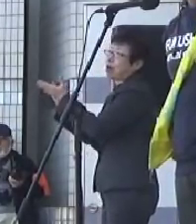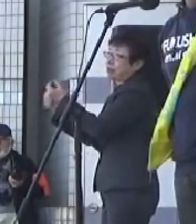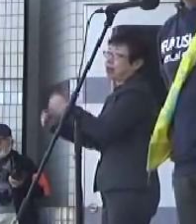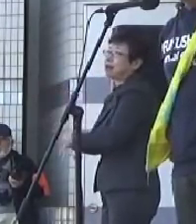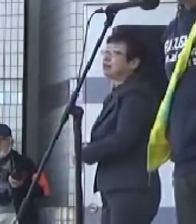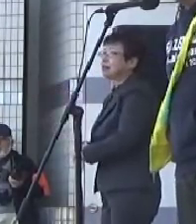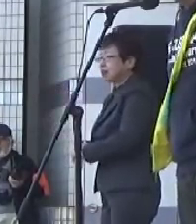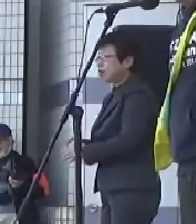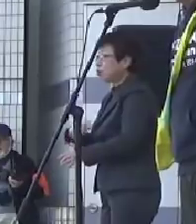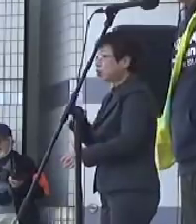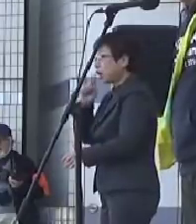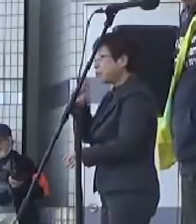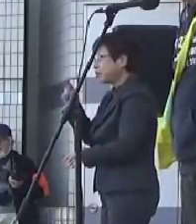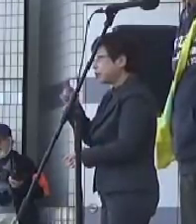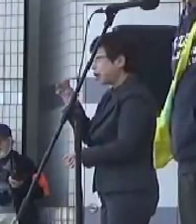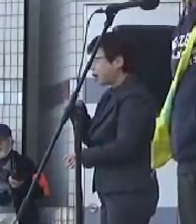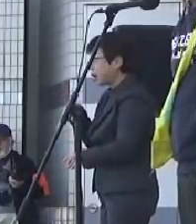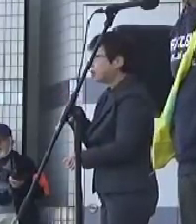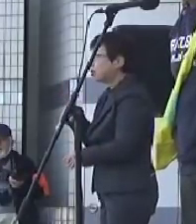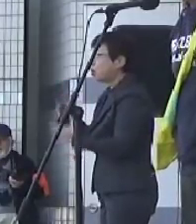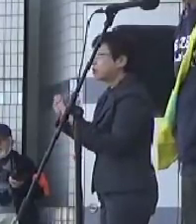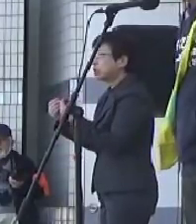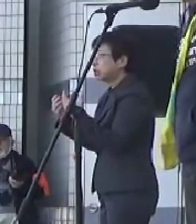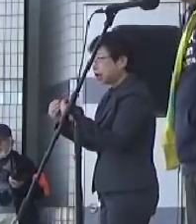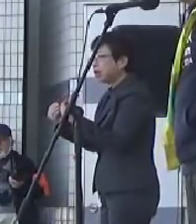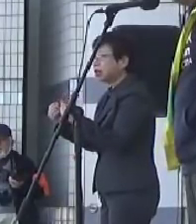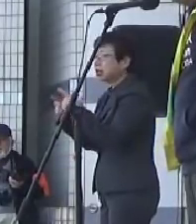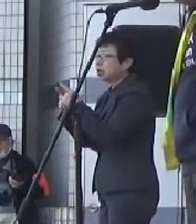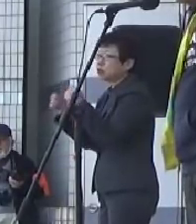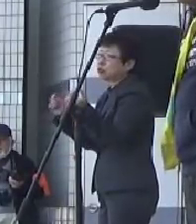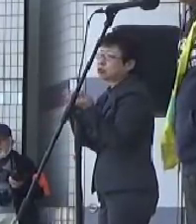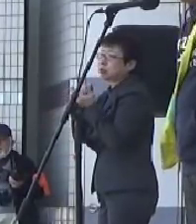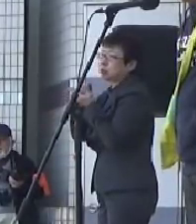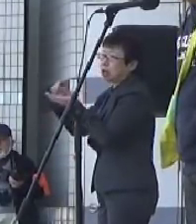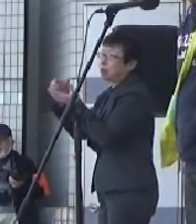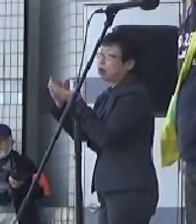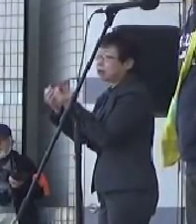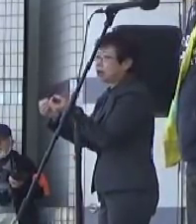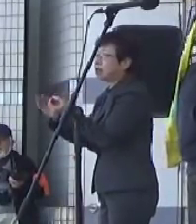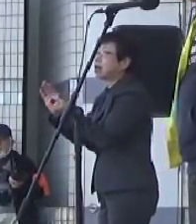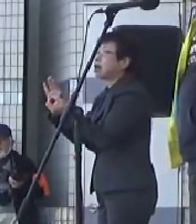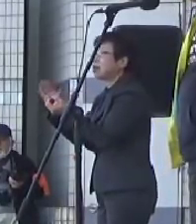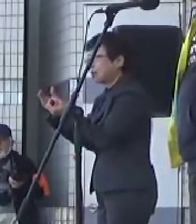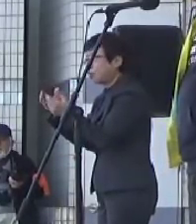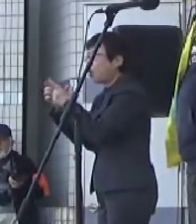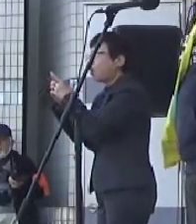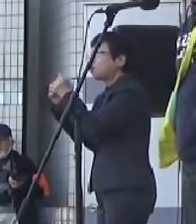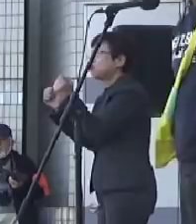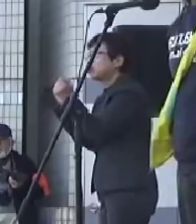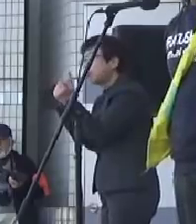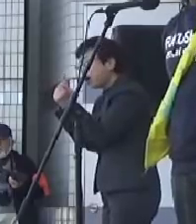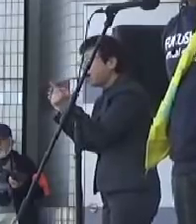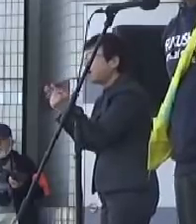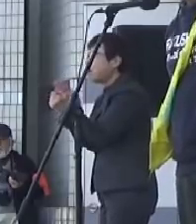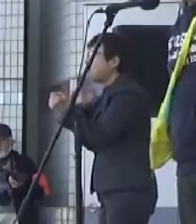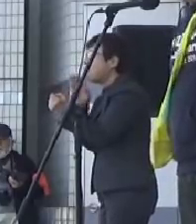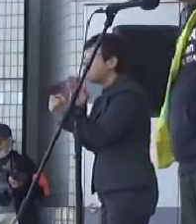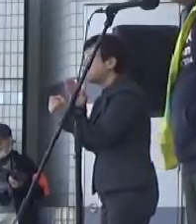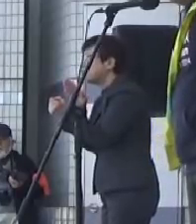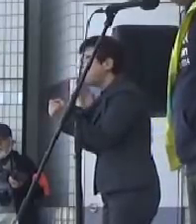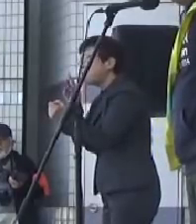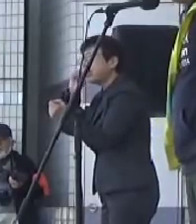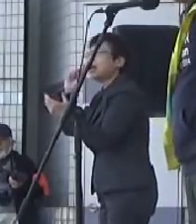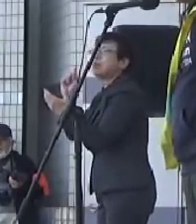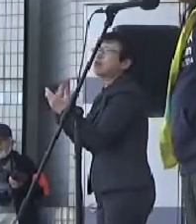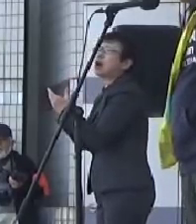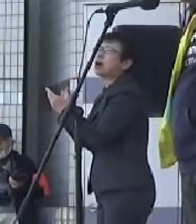こで僕たちが見てきたものをしっかり国に伝えてきましたが、国は本当に何も考えてないです